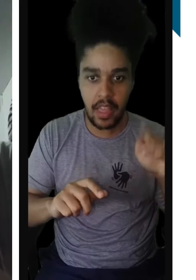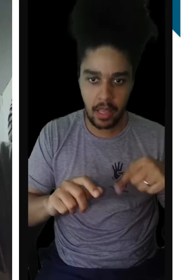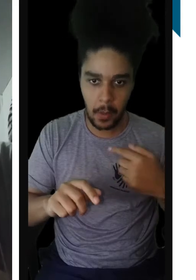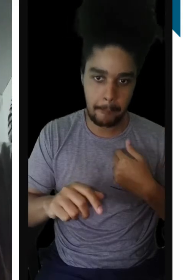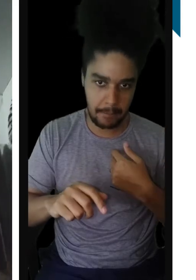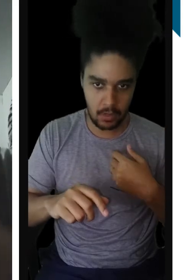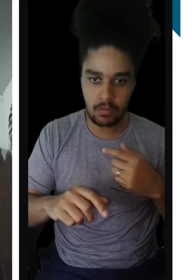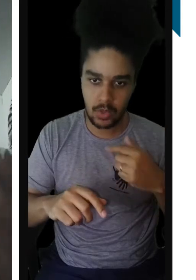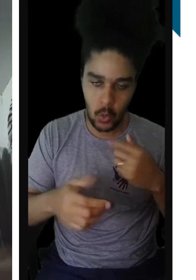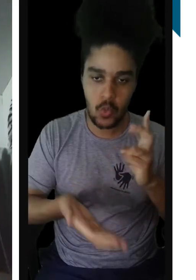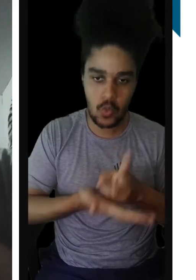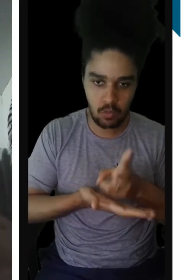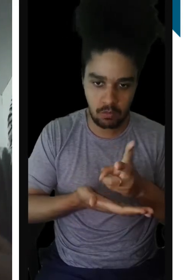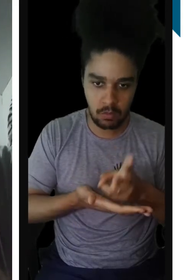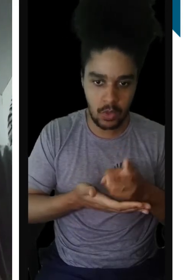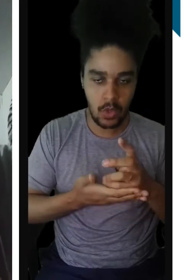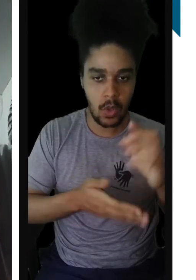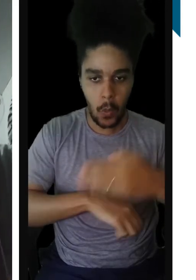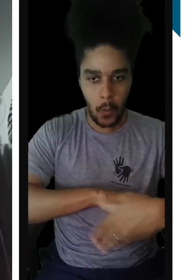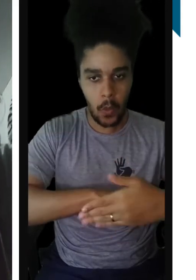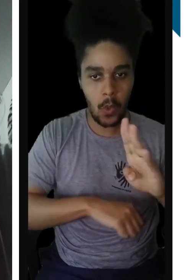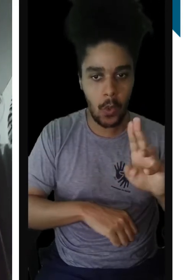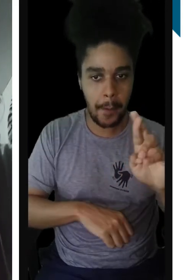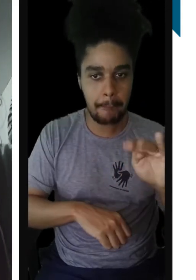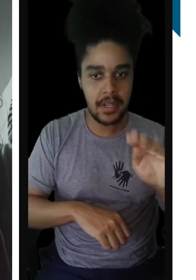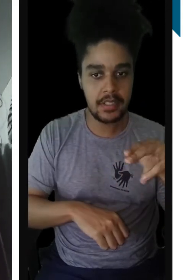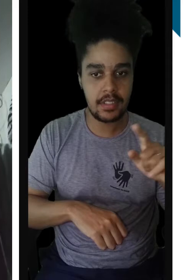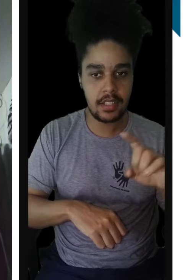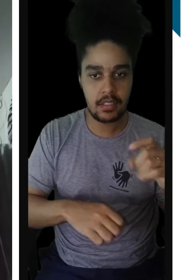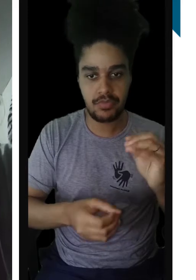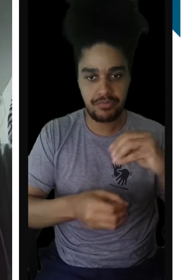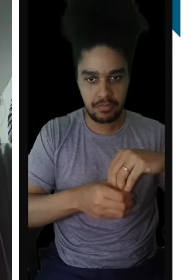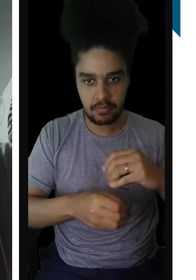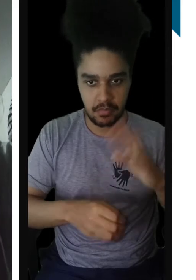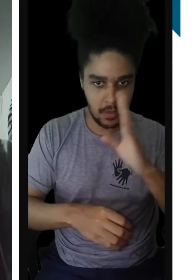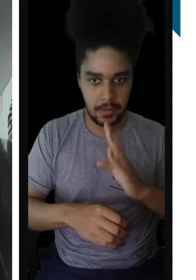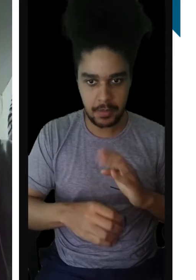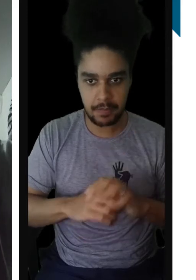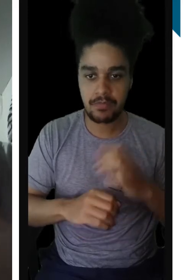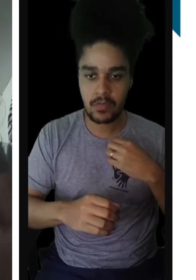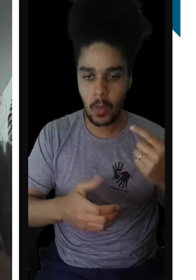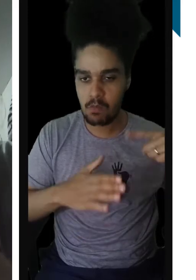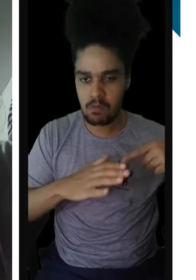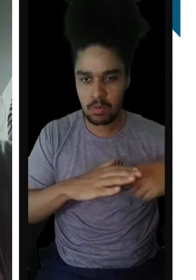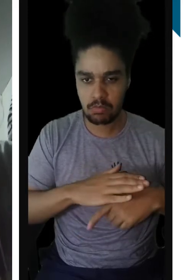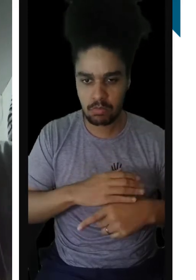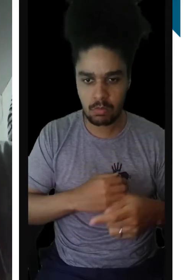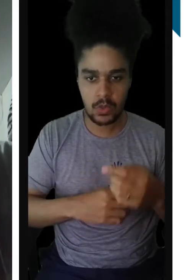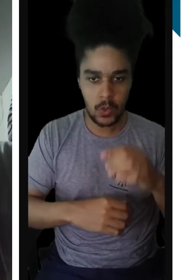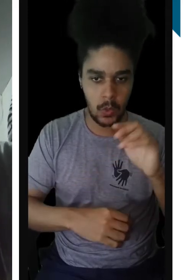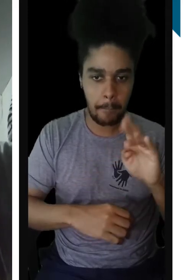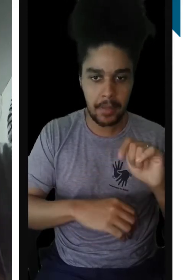foi comigo e eu dei continuidade à urbanização aqui dentro do Brasil, né? Aprofundei um pouco